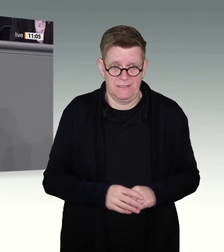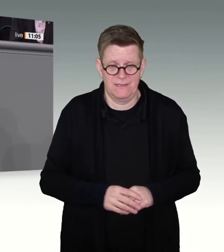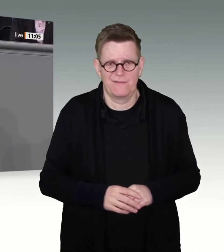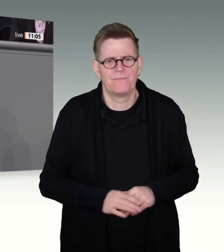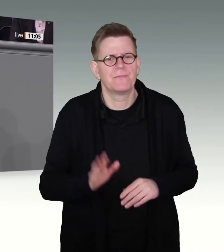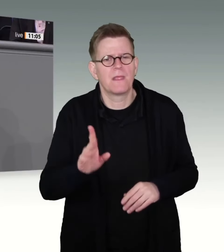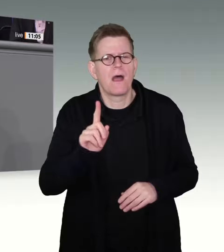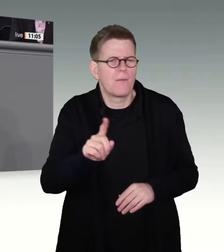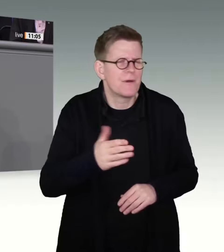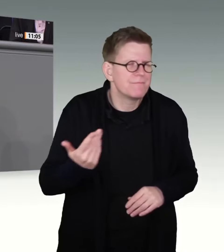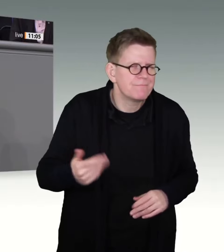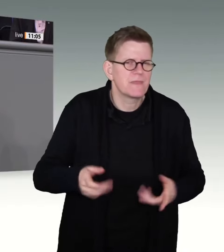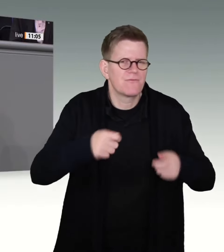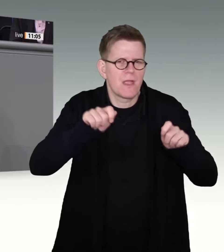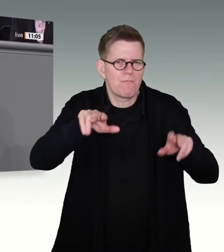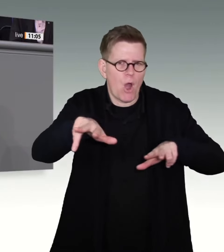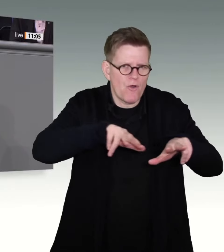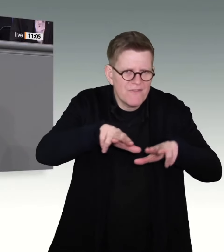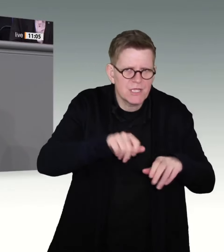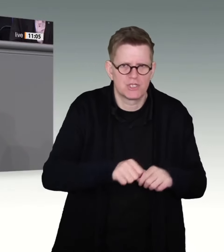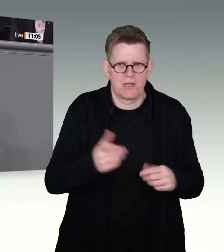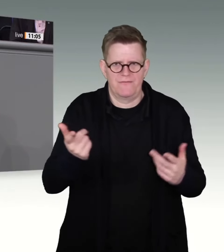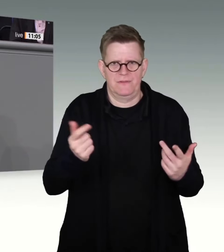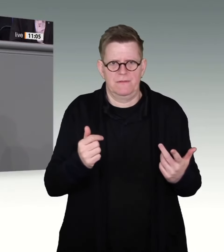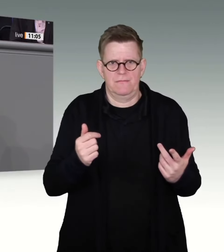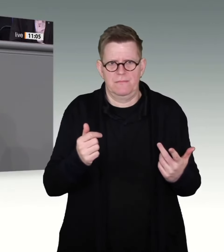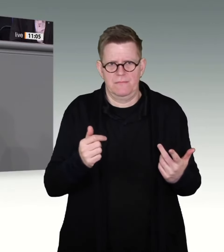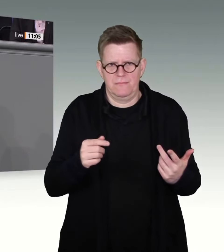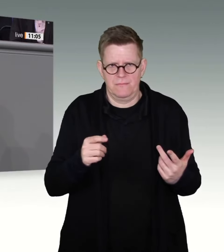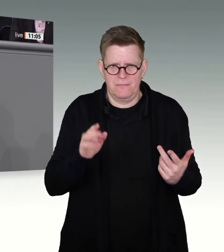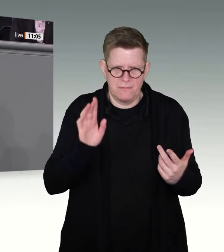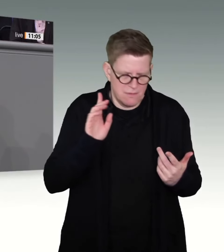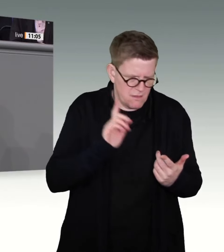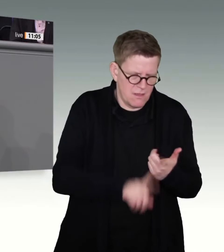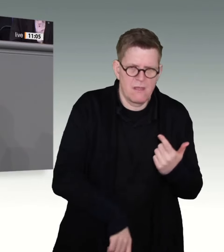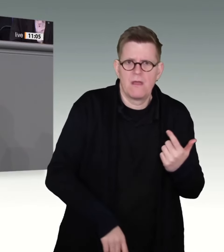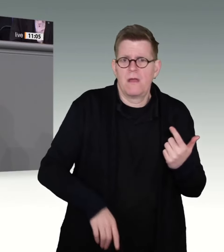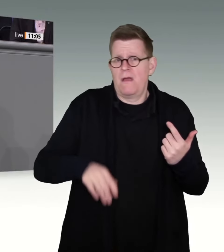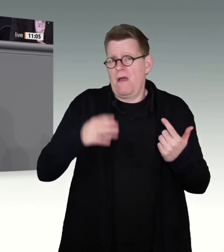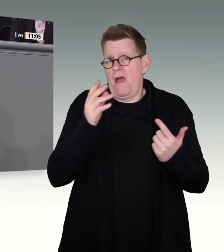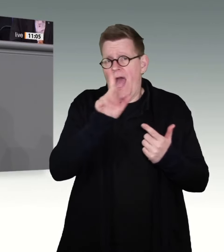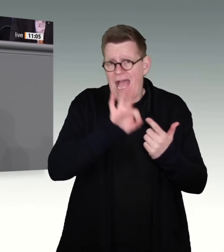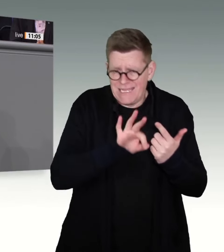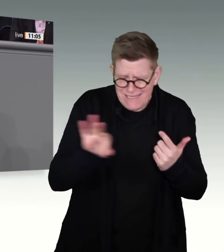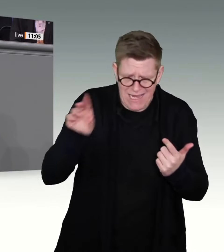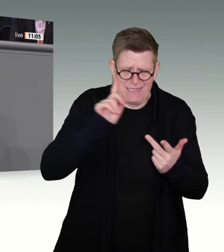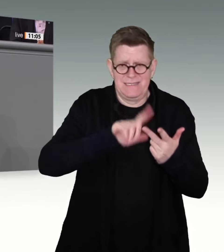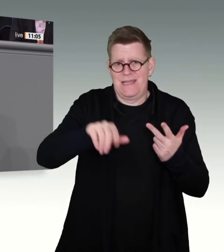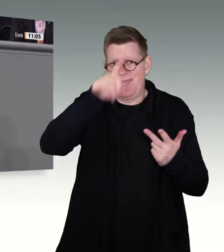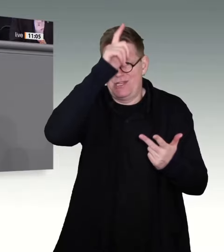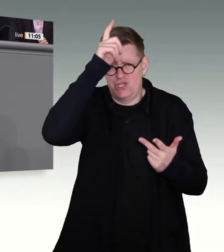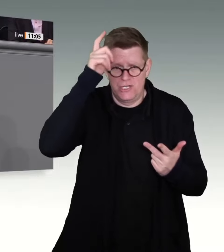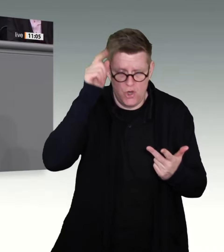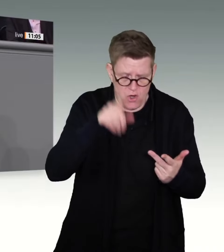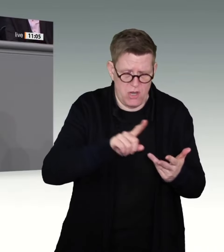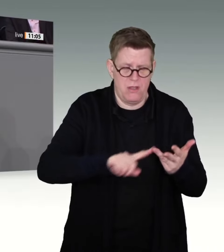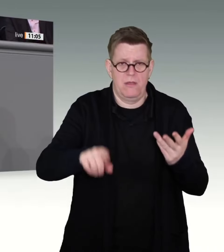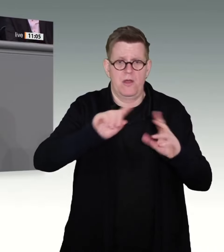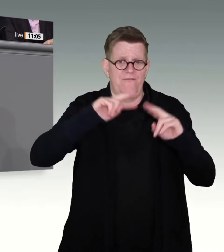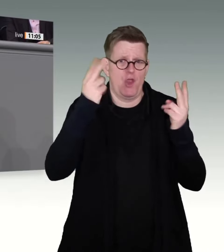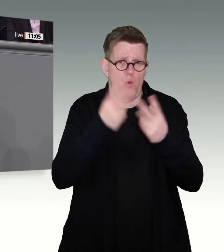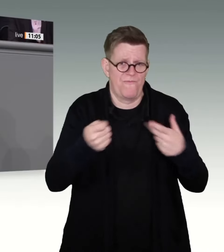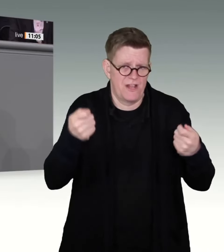die Verbände der Bauwirtschaft, der Kammel und Architekten und Ingenieure, die Umweltverbände und die Bürgerinitiativen sind gefragt,